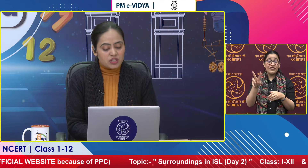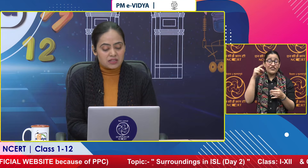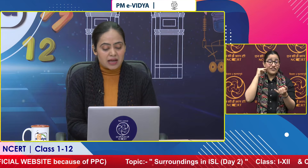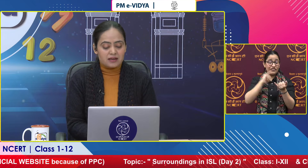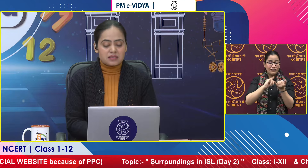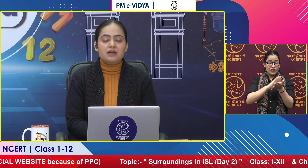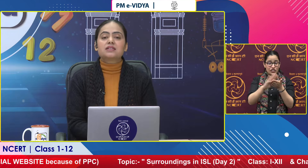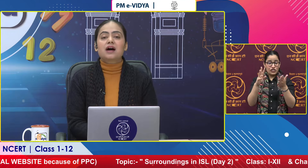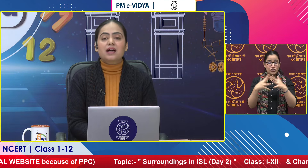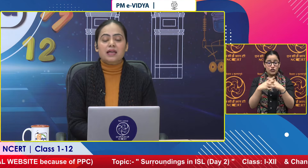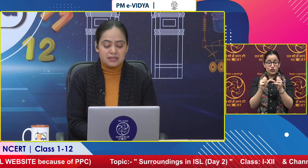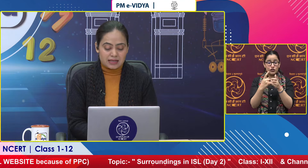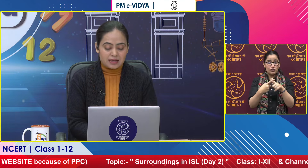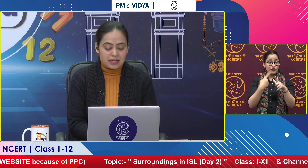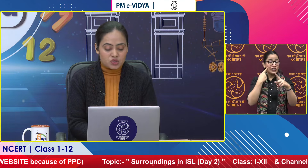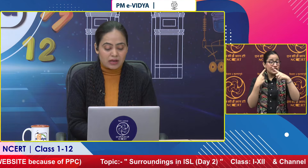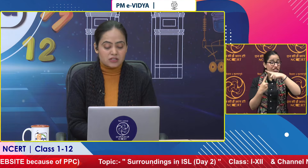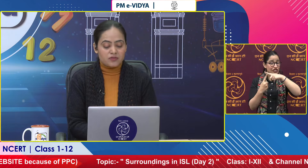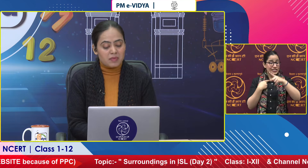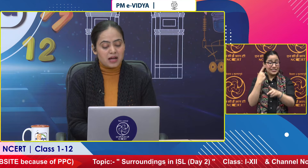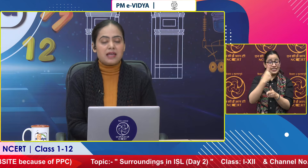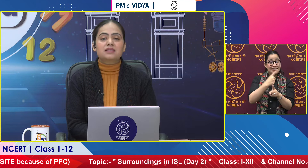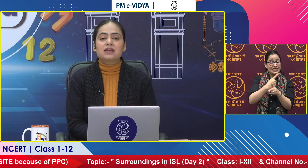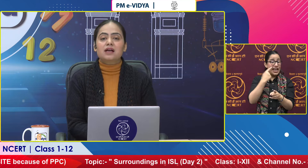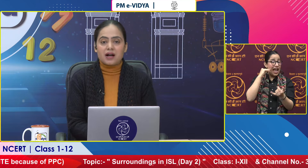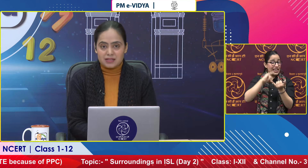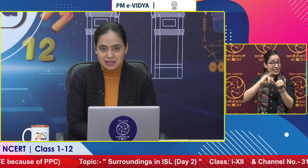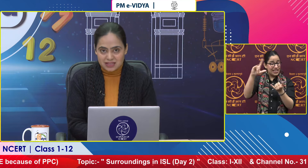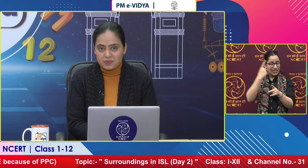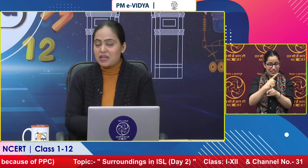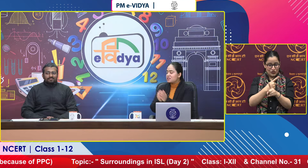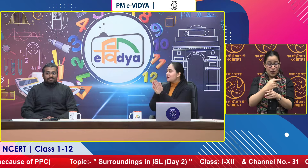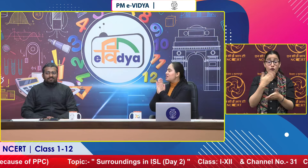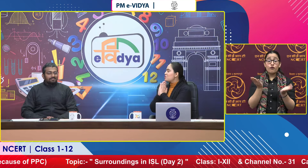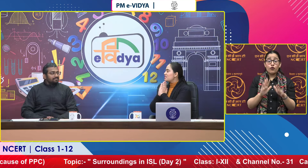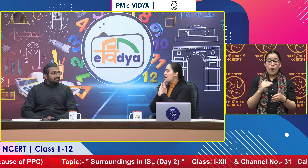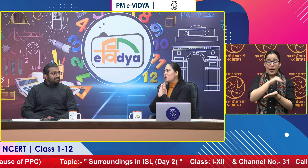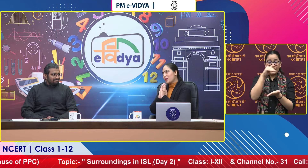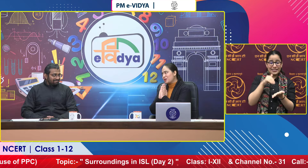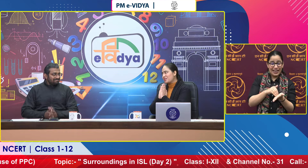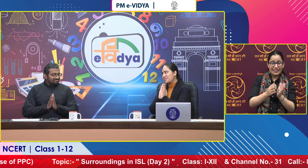विश्वजीत नायर। सर इज ISL इंस्ट्रक्टर फ्रॉम ISL RTC। सर नमस्कार एंड वेलकम टू द